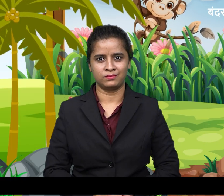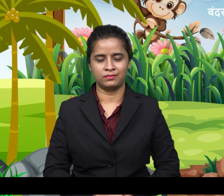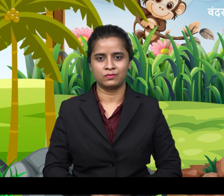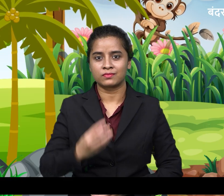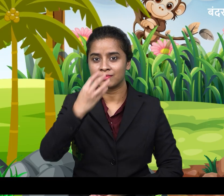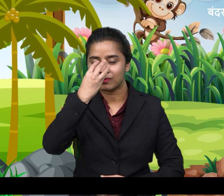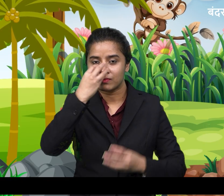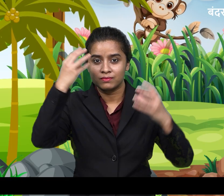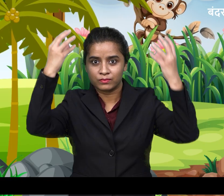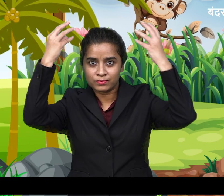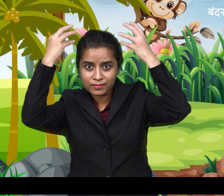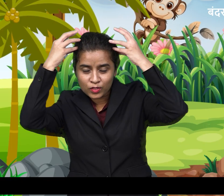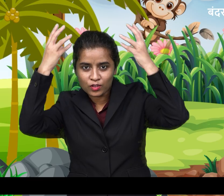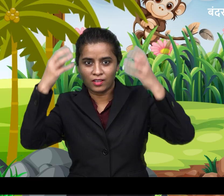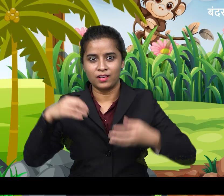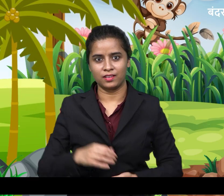कोआला,